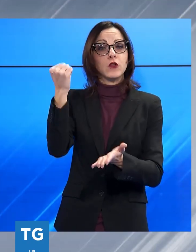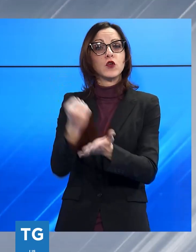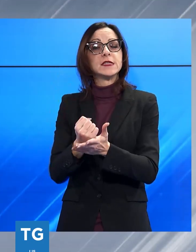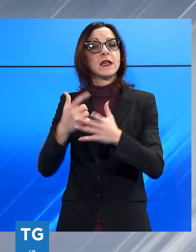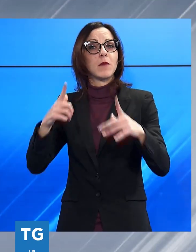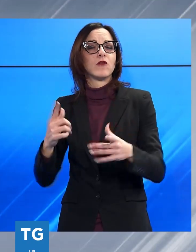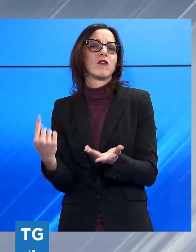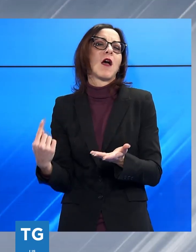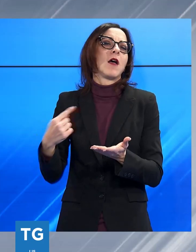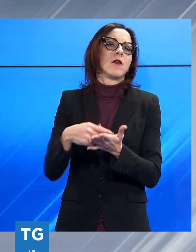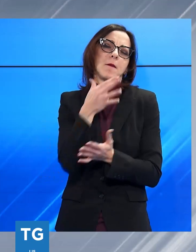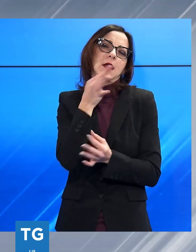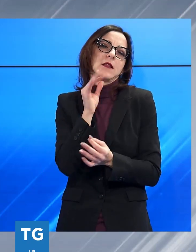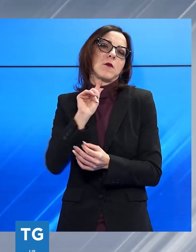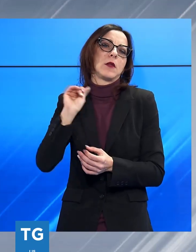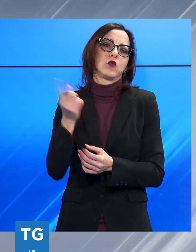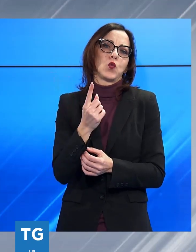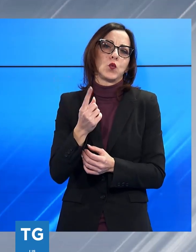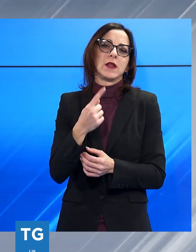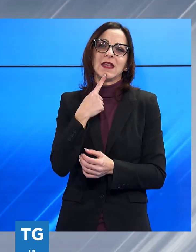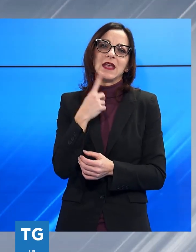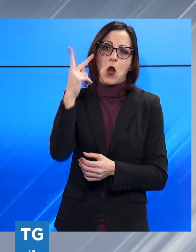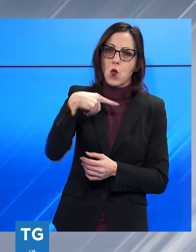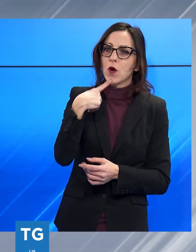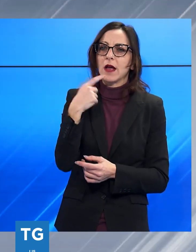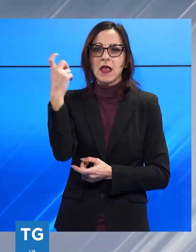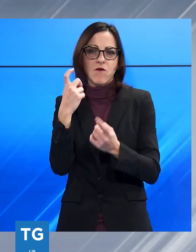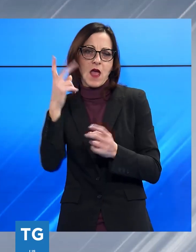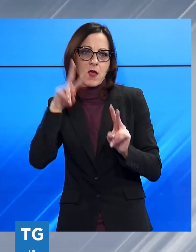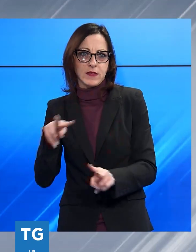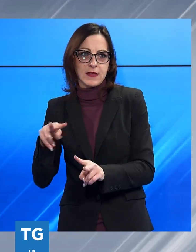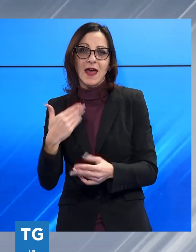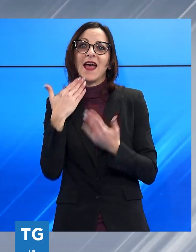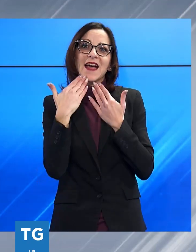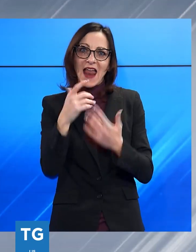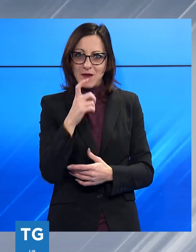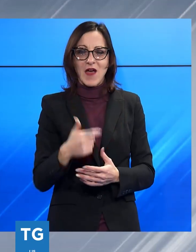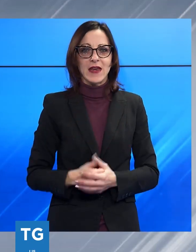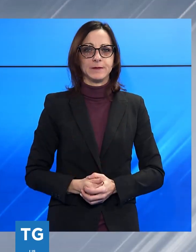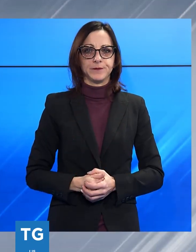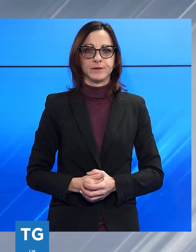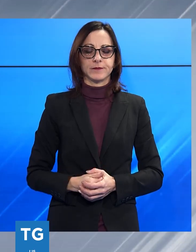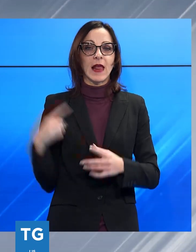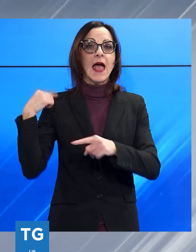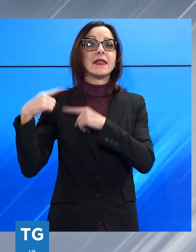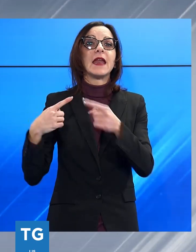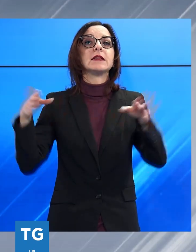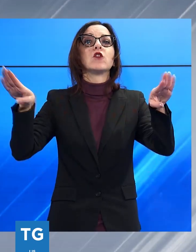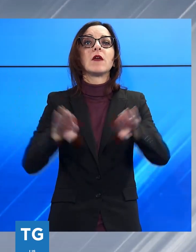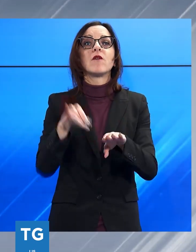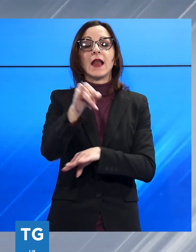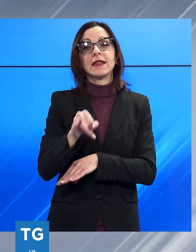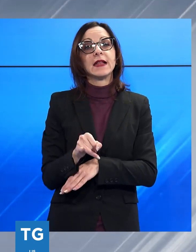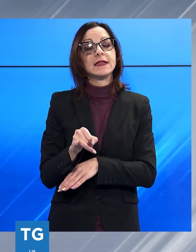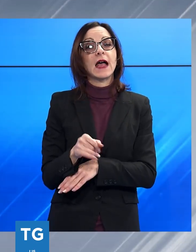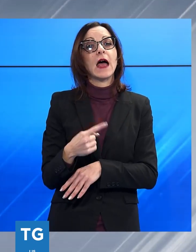città a tutti quanti è Lucchesi e visitatori Grazie befana parlando di tradizioni in Valle del Serchio una